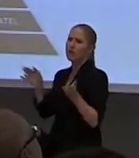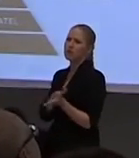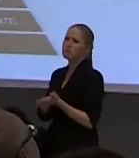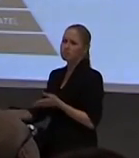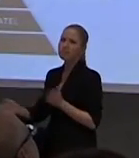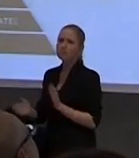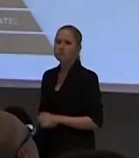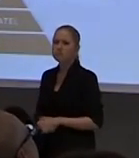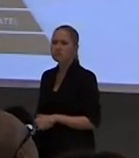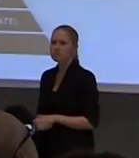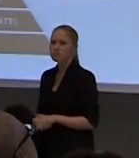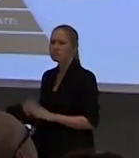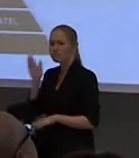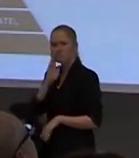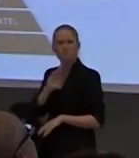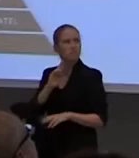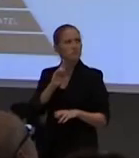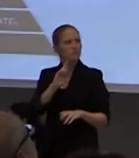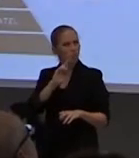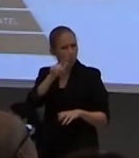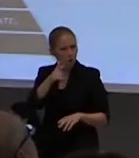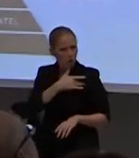A teď asi byla příliš někdo další.